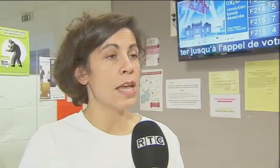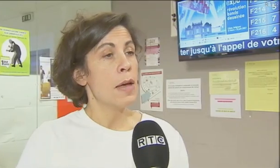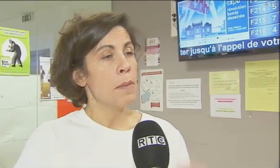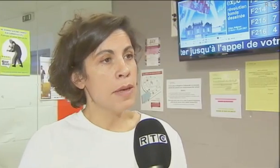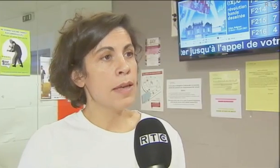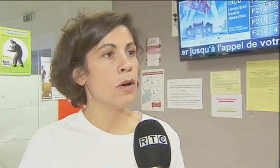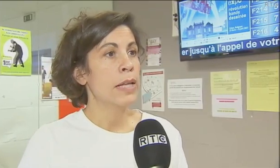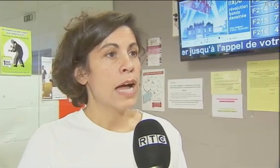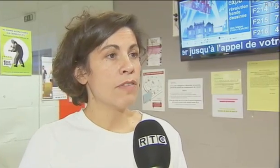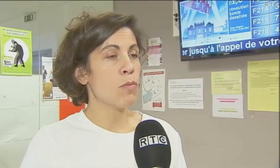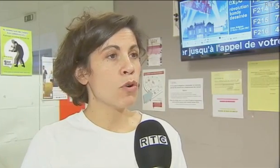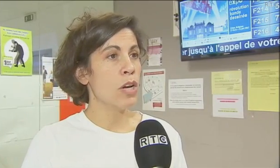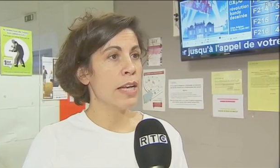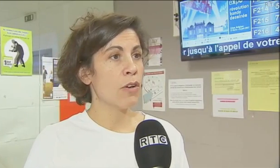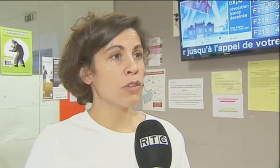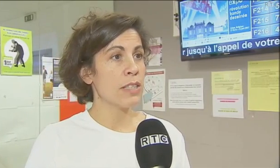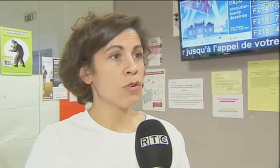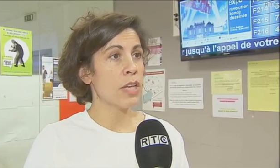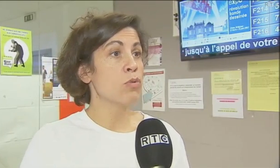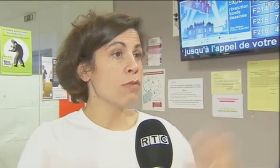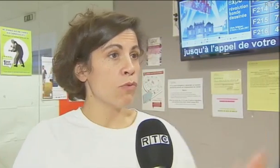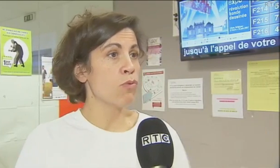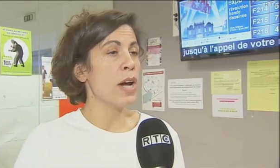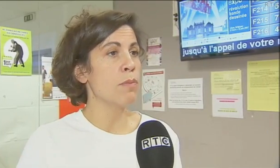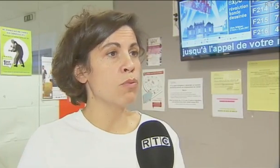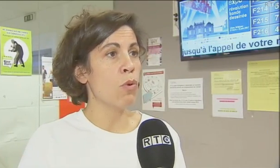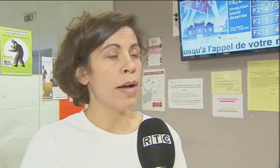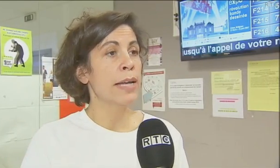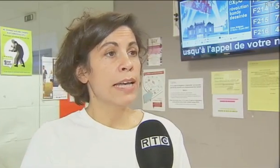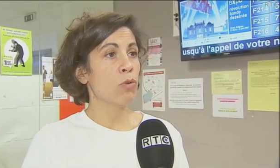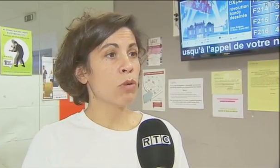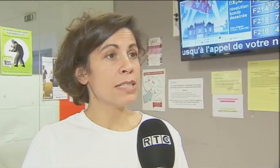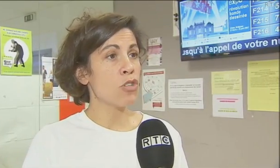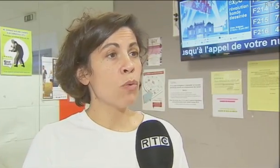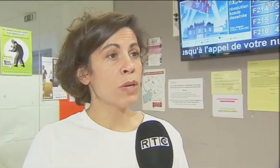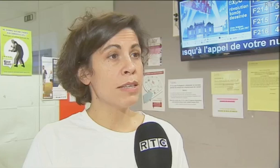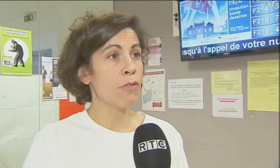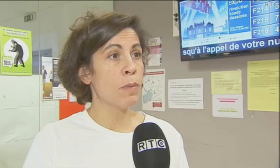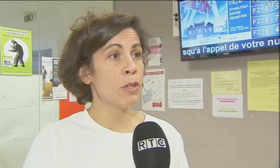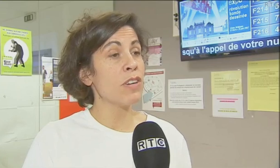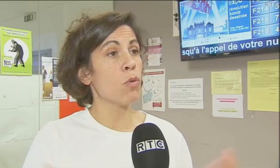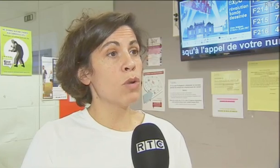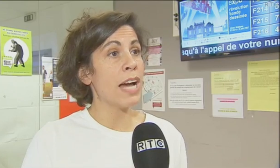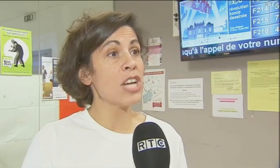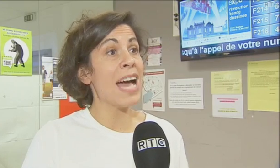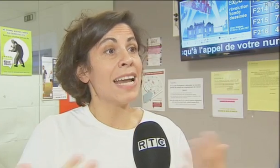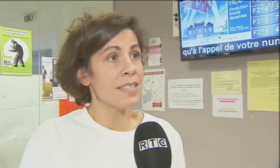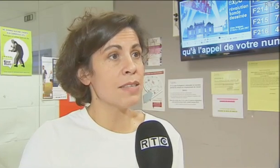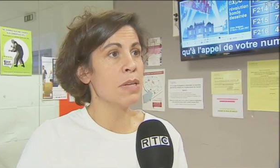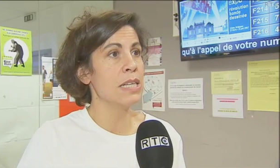signes. Mais avec mon collègue André Scroyen, nous avons voulu aller plus loin. Et donc les agents ont été formés de façon plus large